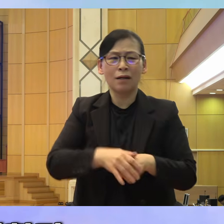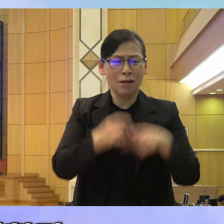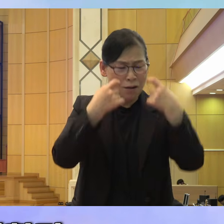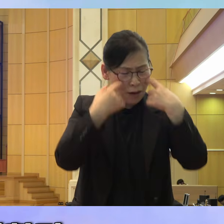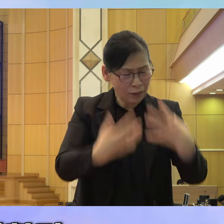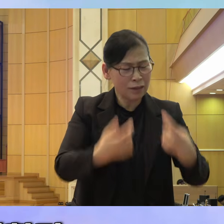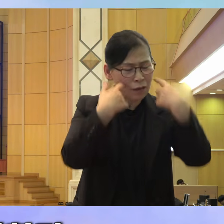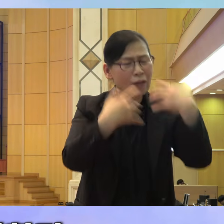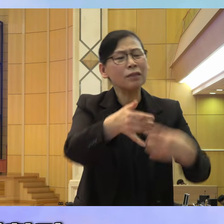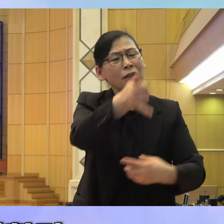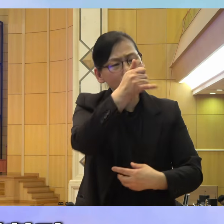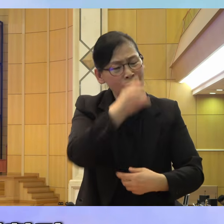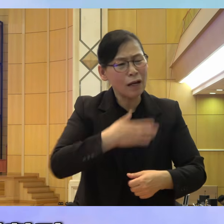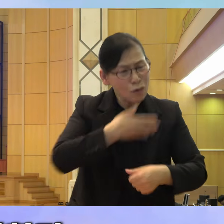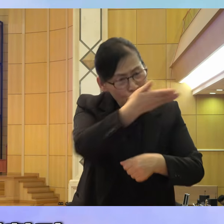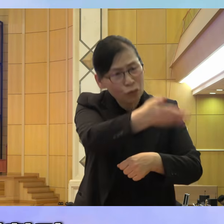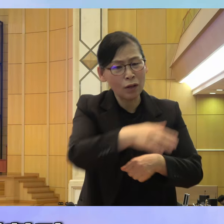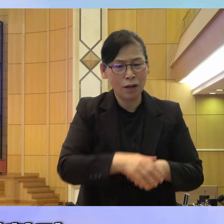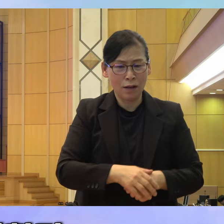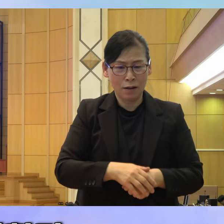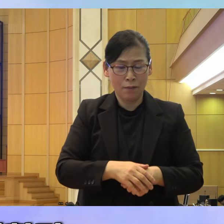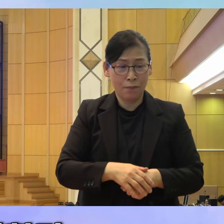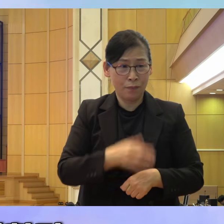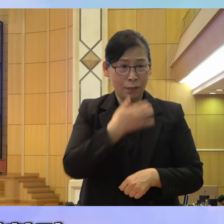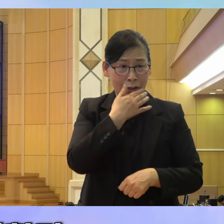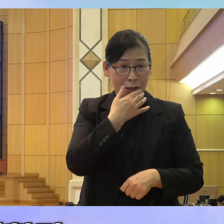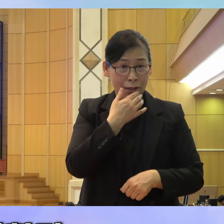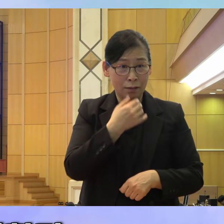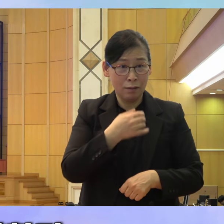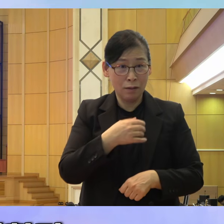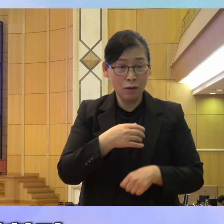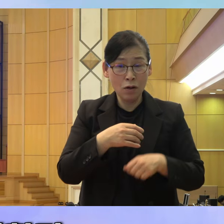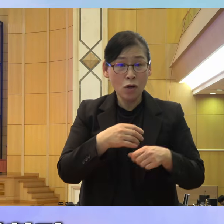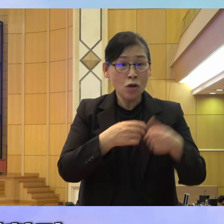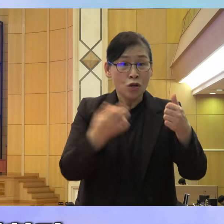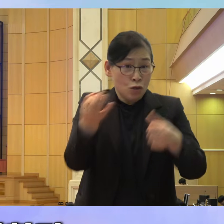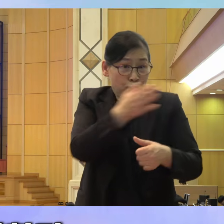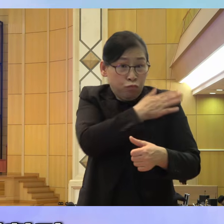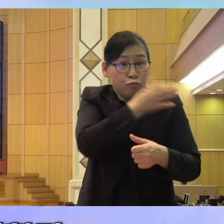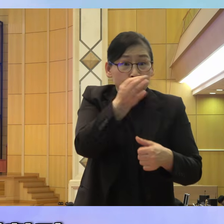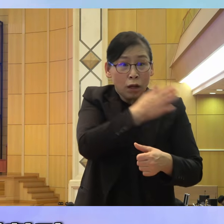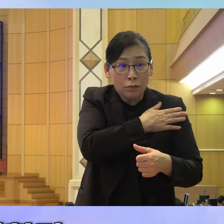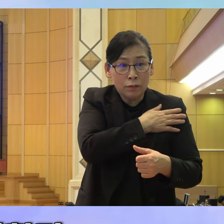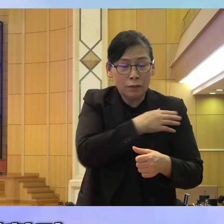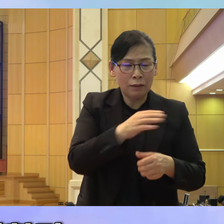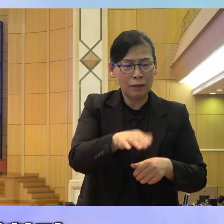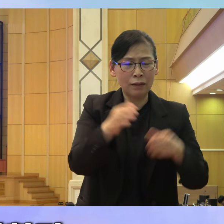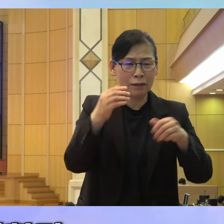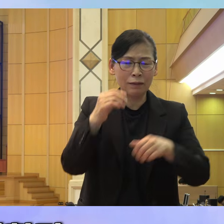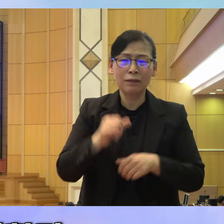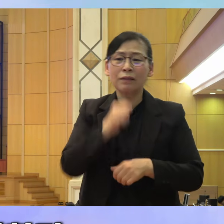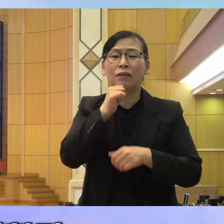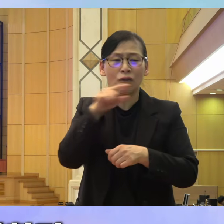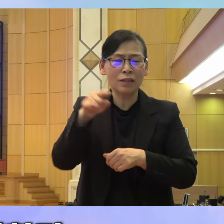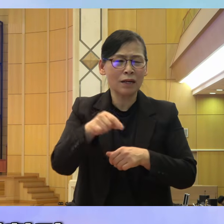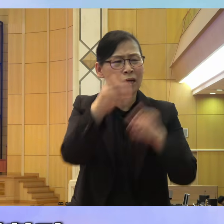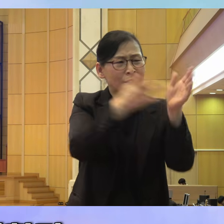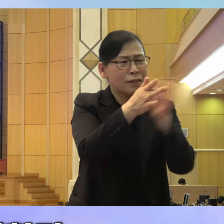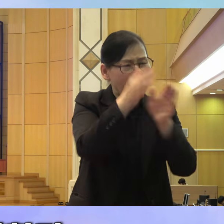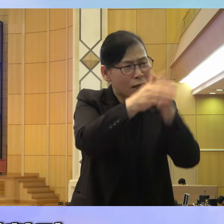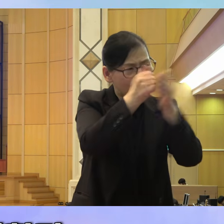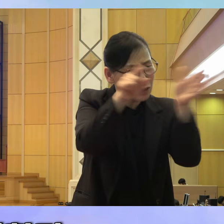다음에 부자가 우리 형제 내가 와 보니까 그렇다는 거지. 살아있을 때는 몰랐지. 살아있을 때는